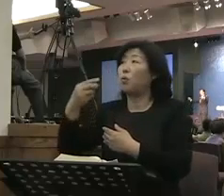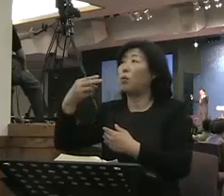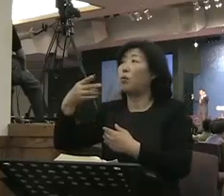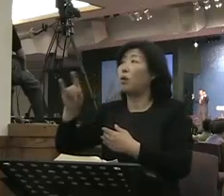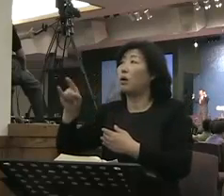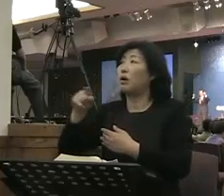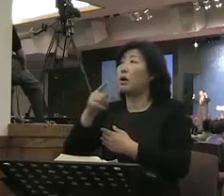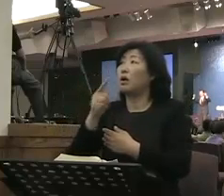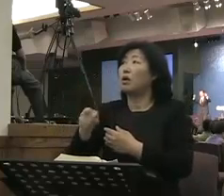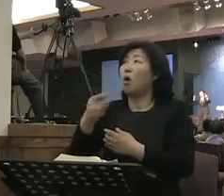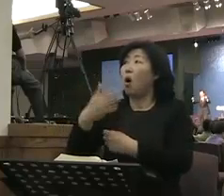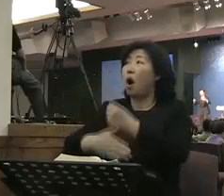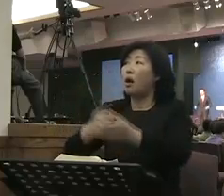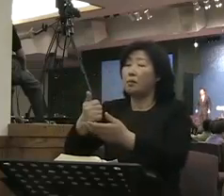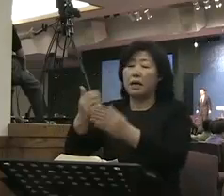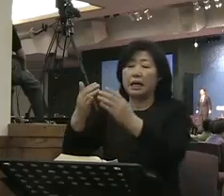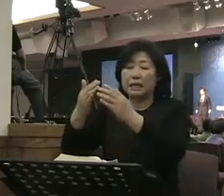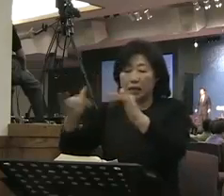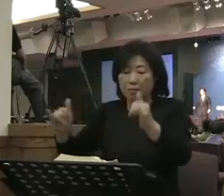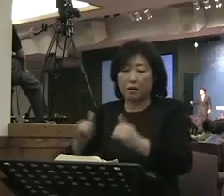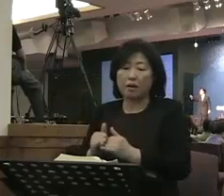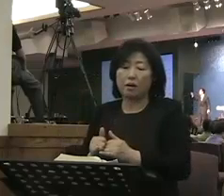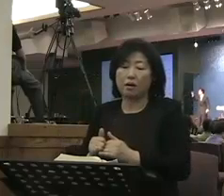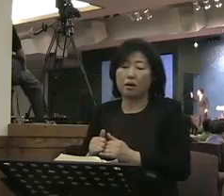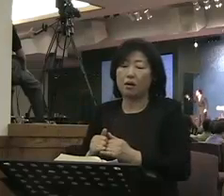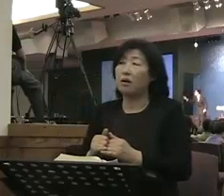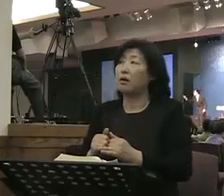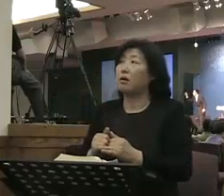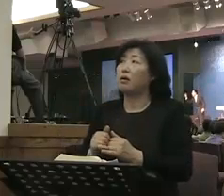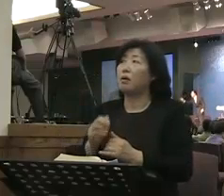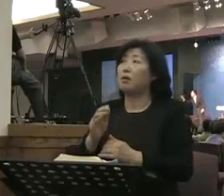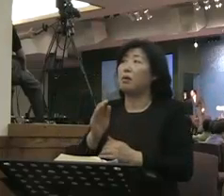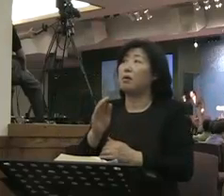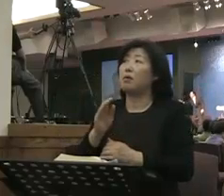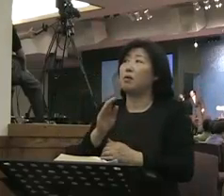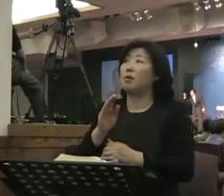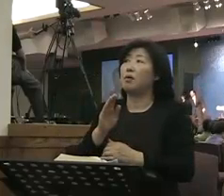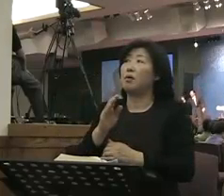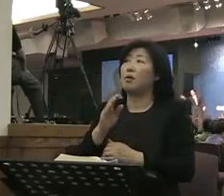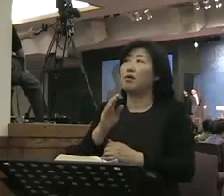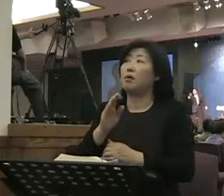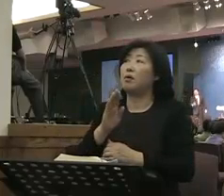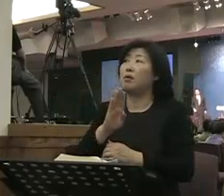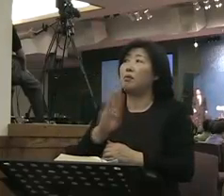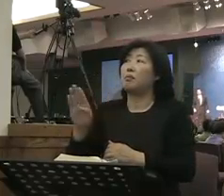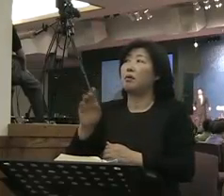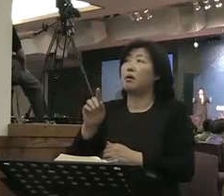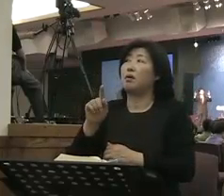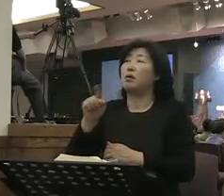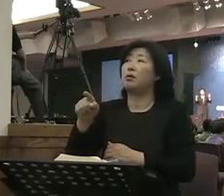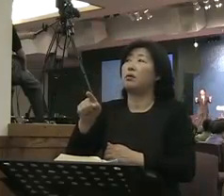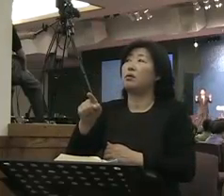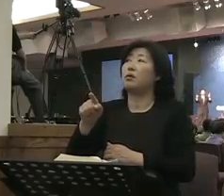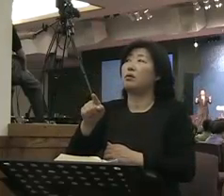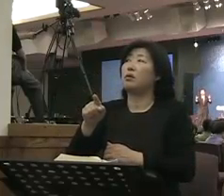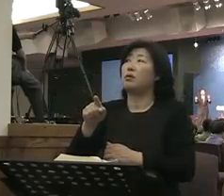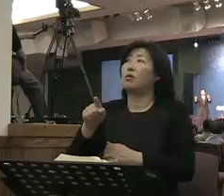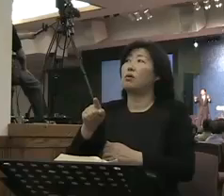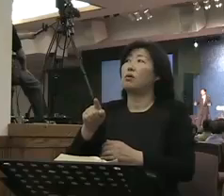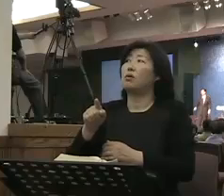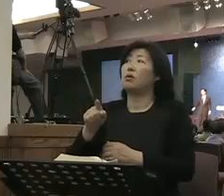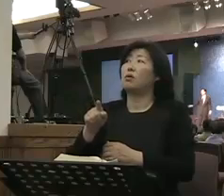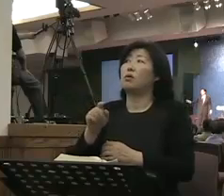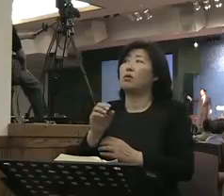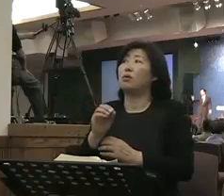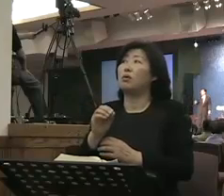나옵니다. 너 하나님의 사람아, But you, O man of God. But you, O